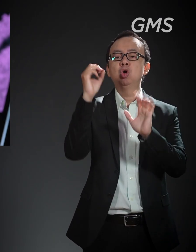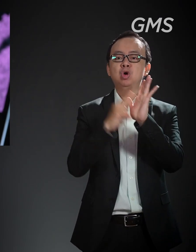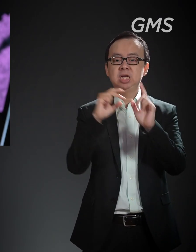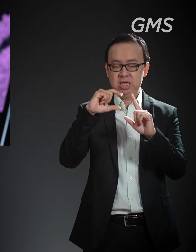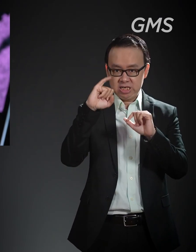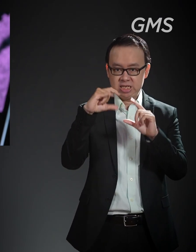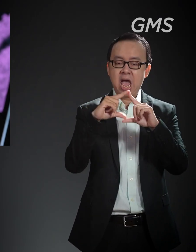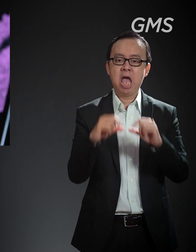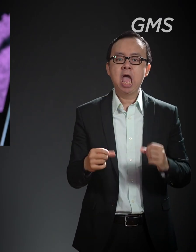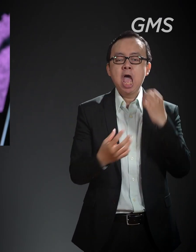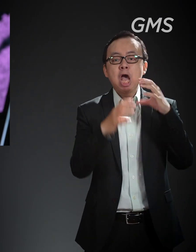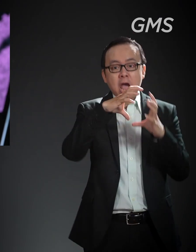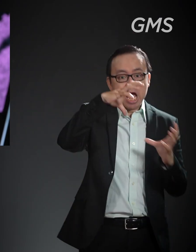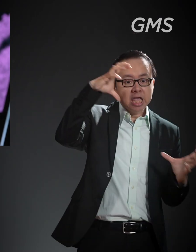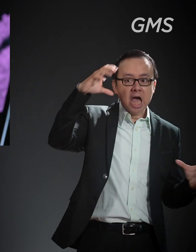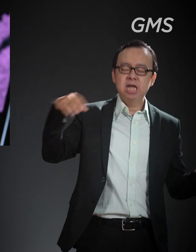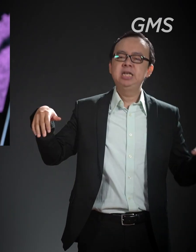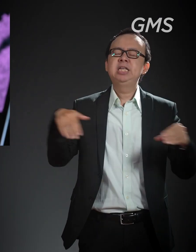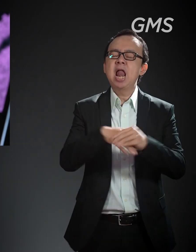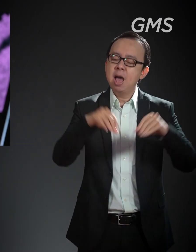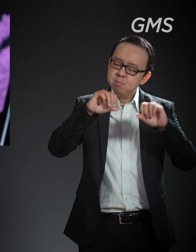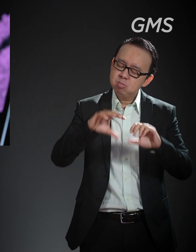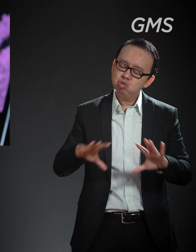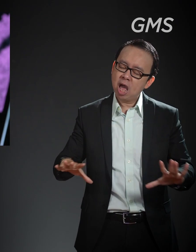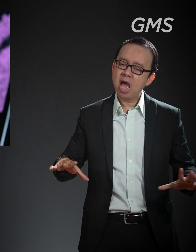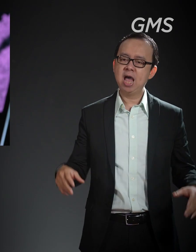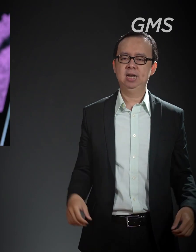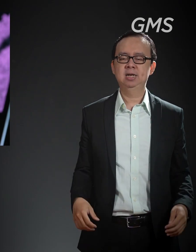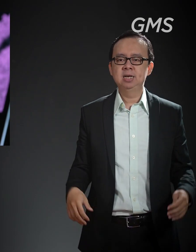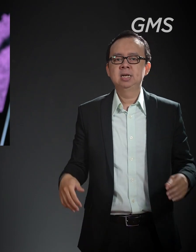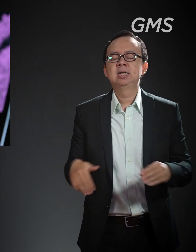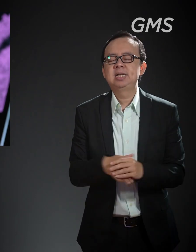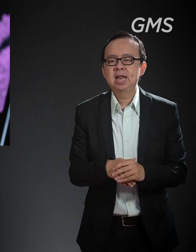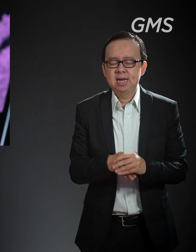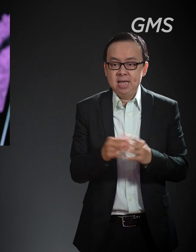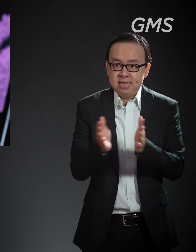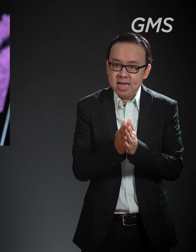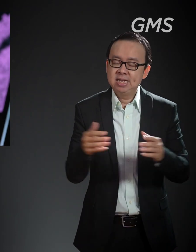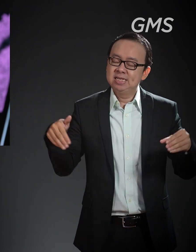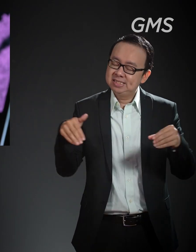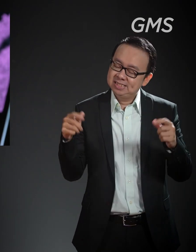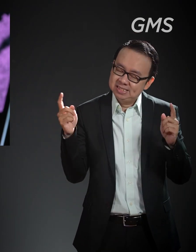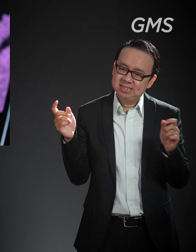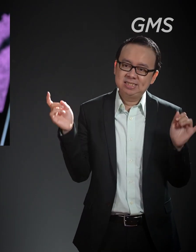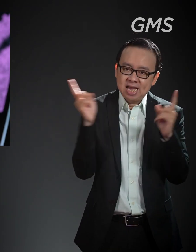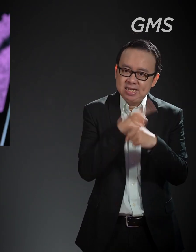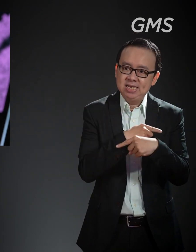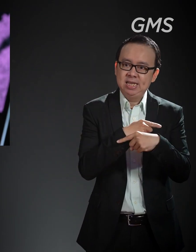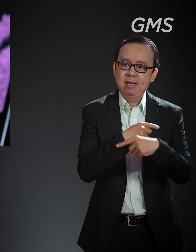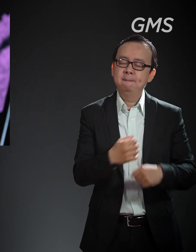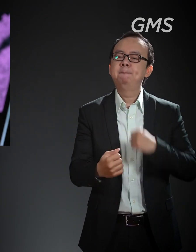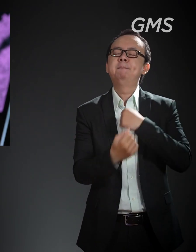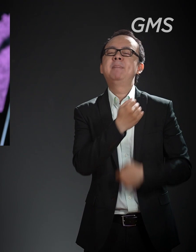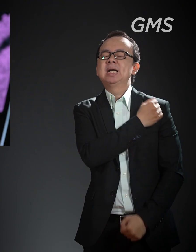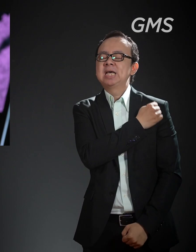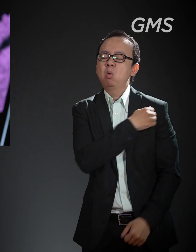Kaya di mata Tuhan. Dan bangsawan di dalam hati. Ini yang dimaksudkan. Yesus